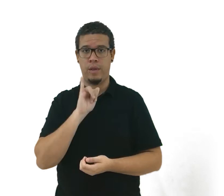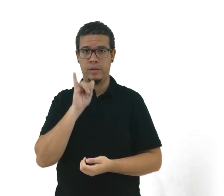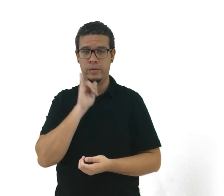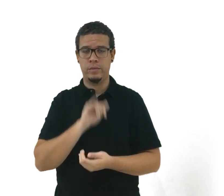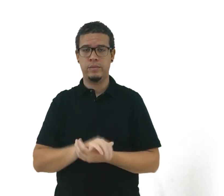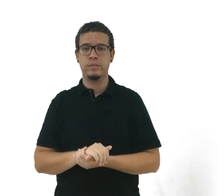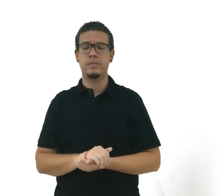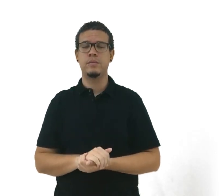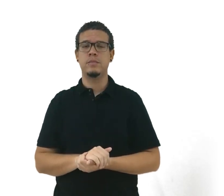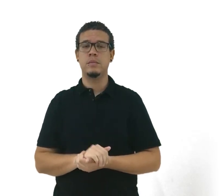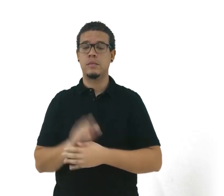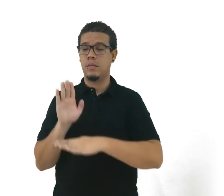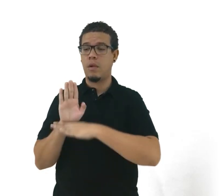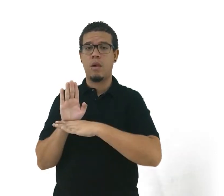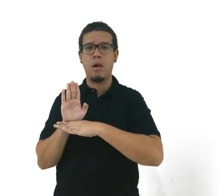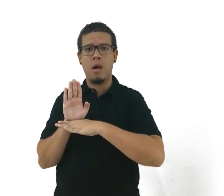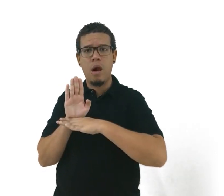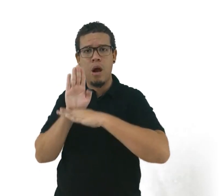Veja outro exemplo.